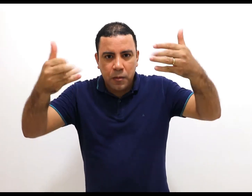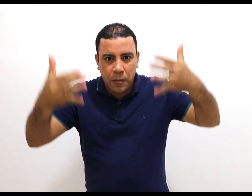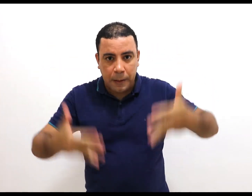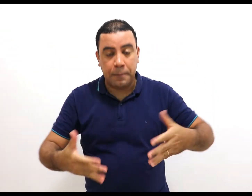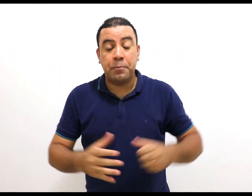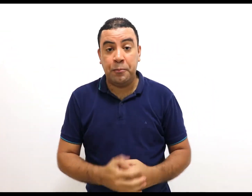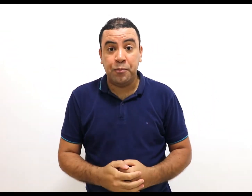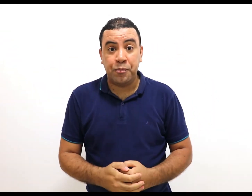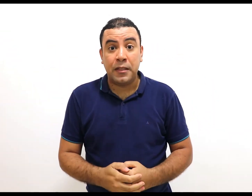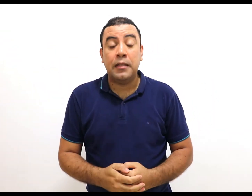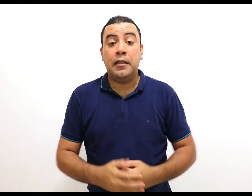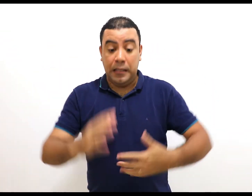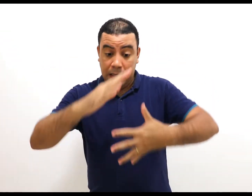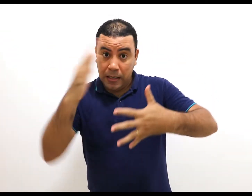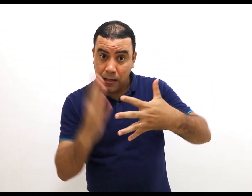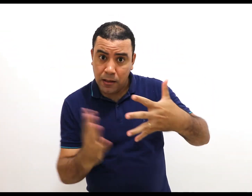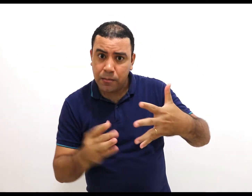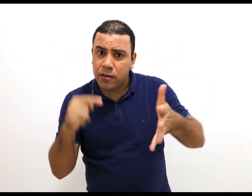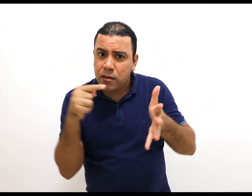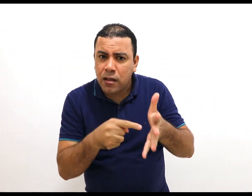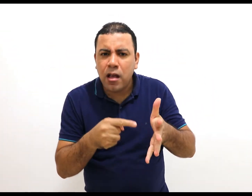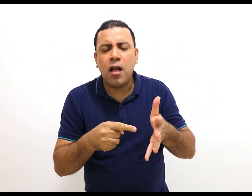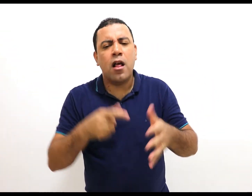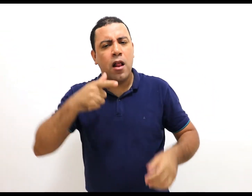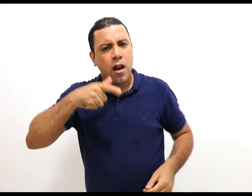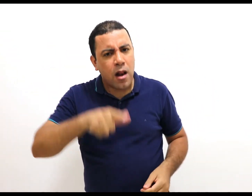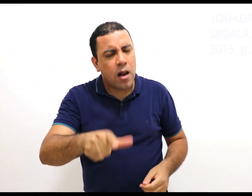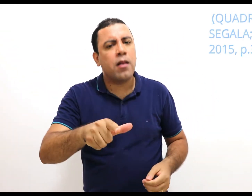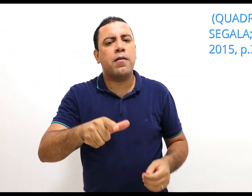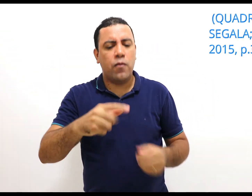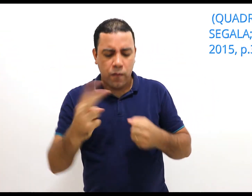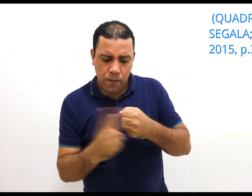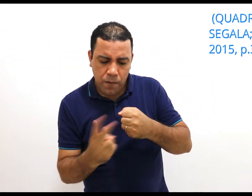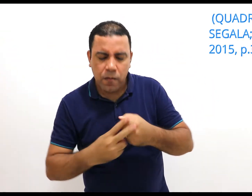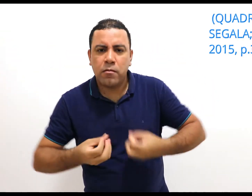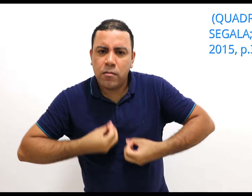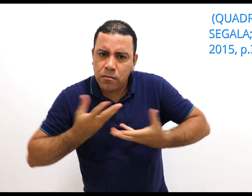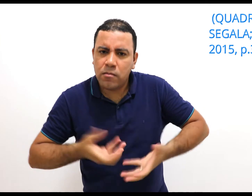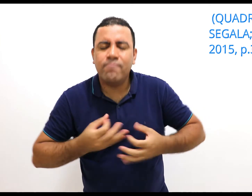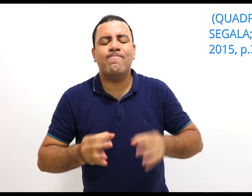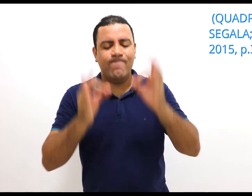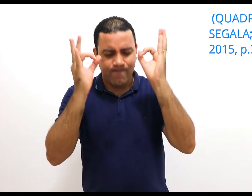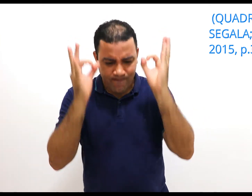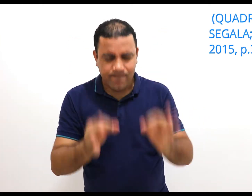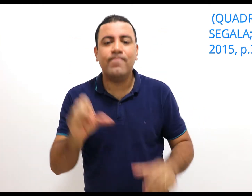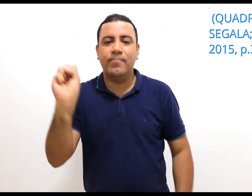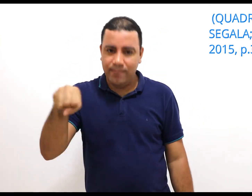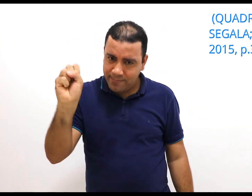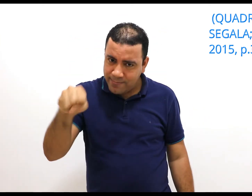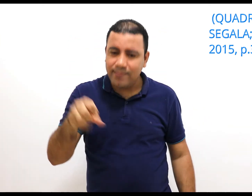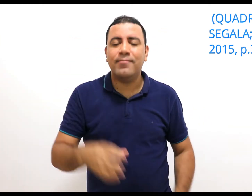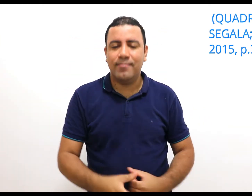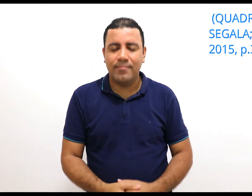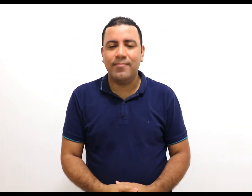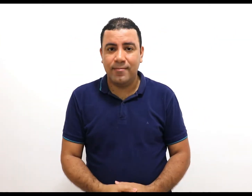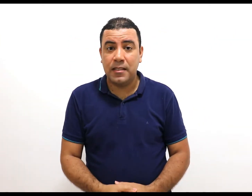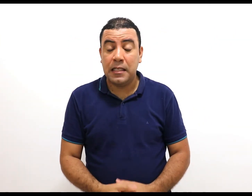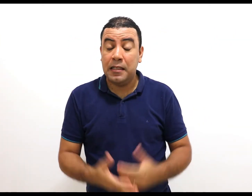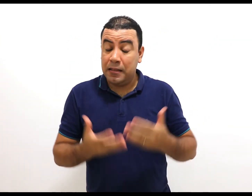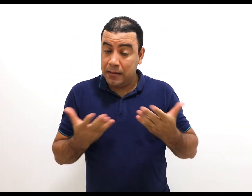Primeiro, reiteramos que Libras é uma língua verbal, sim.